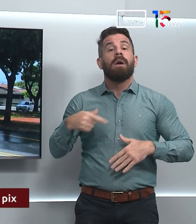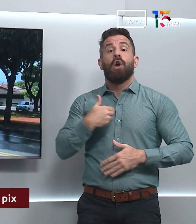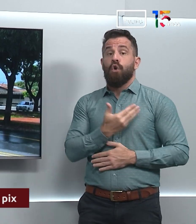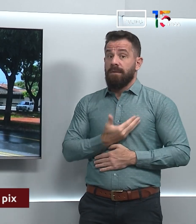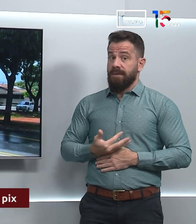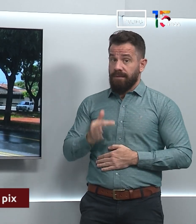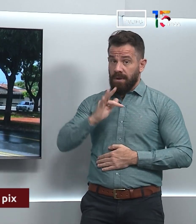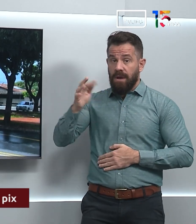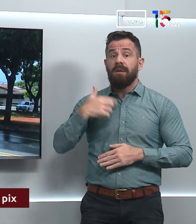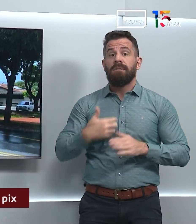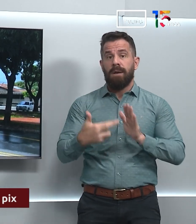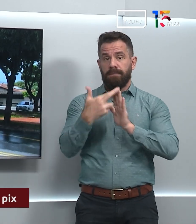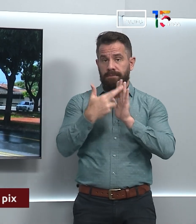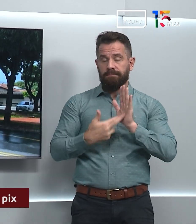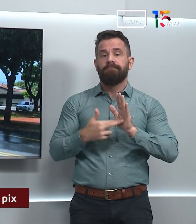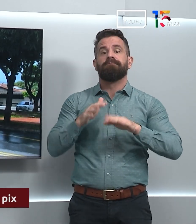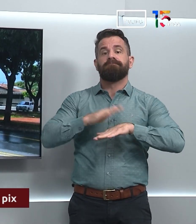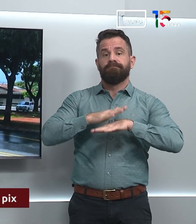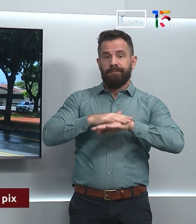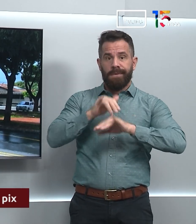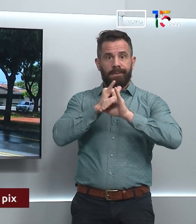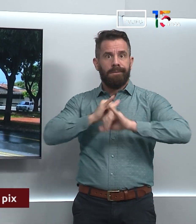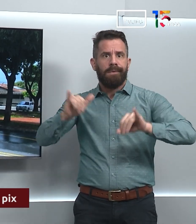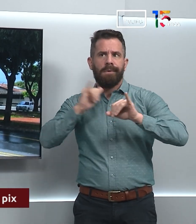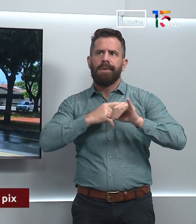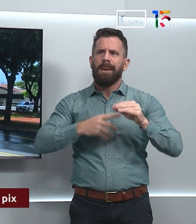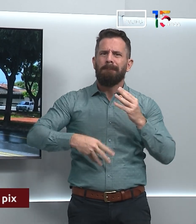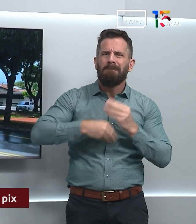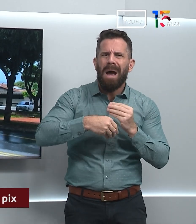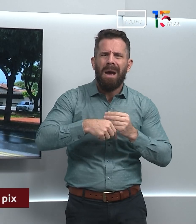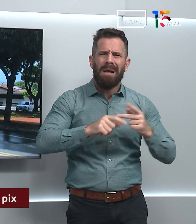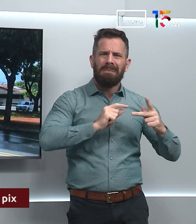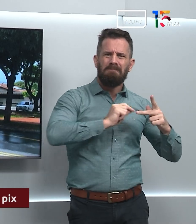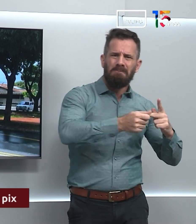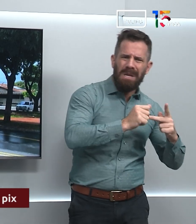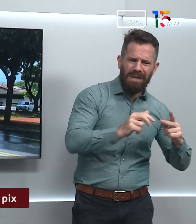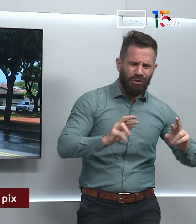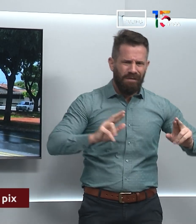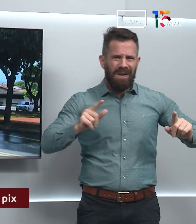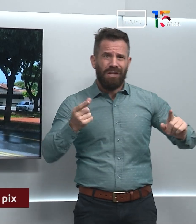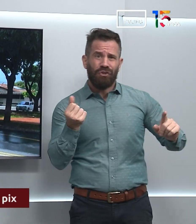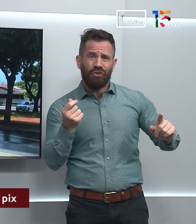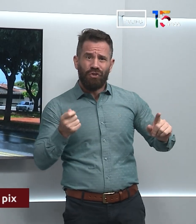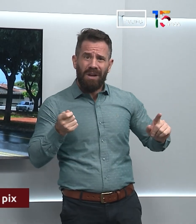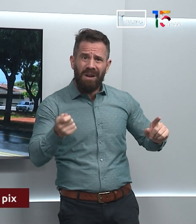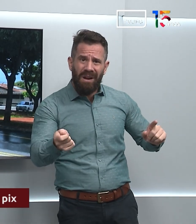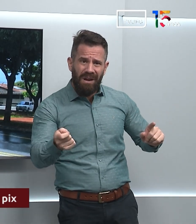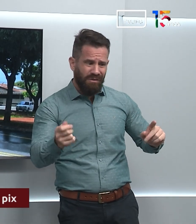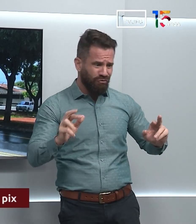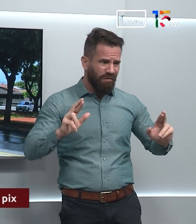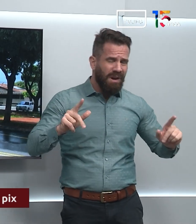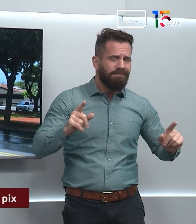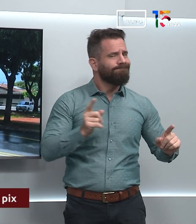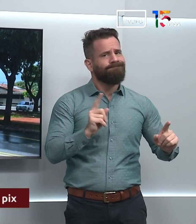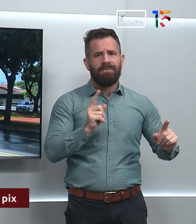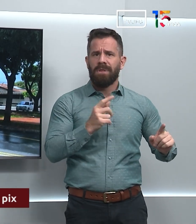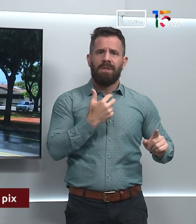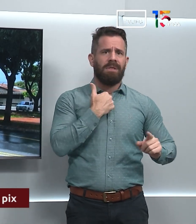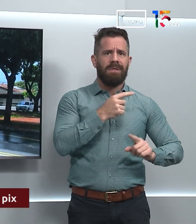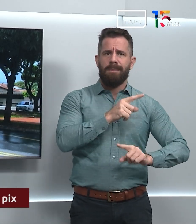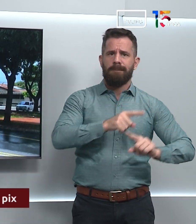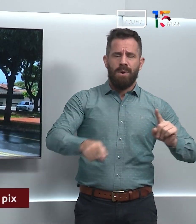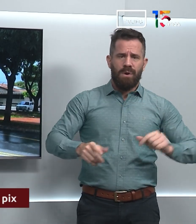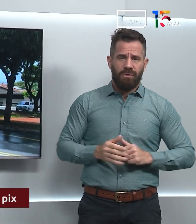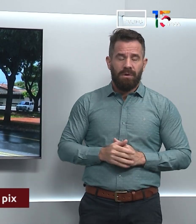diferença entre pagamentos por Pix e aqueles feitos por dinheiro. As autoridades apontam que, por causa de toda essa